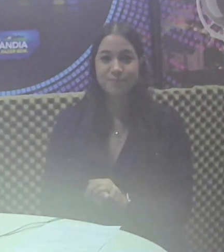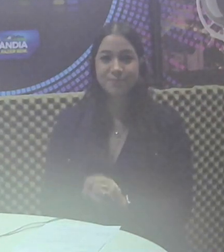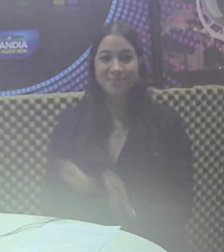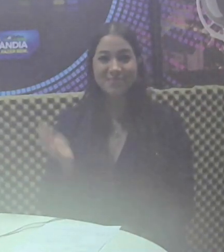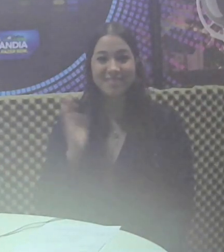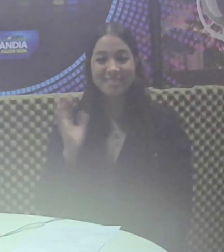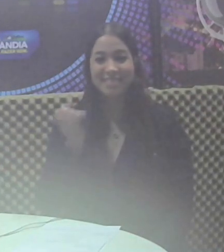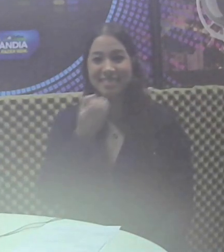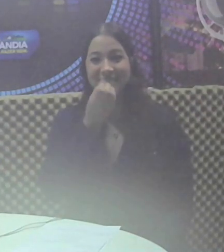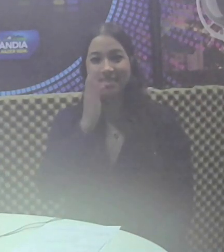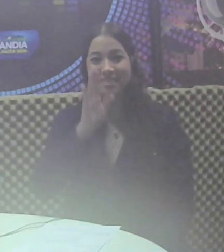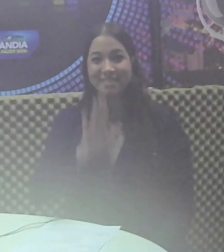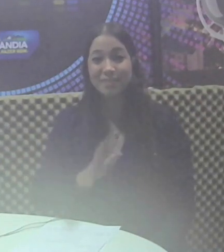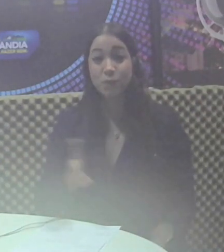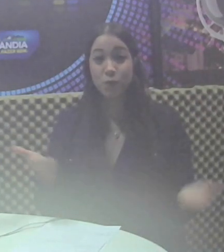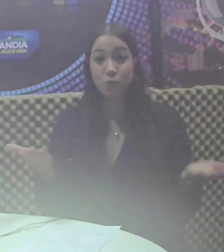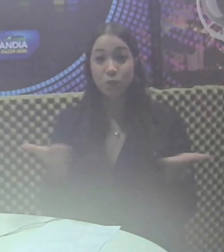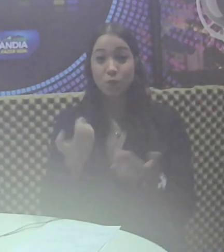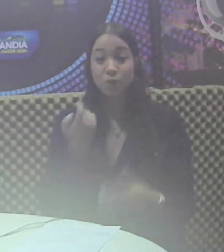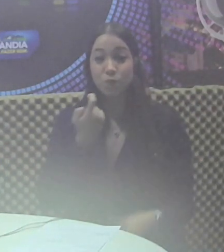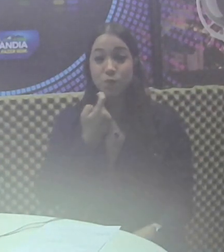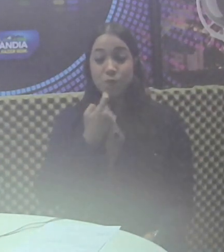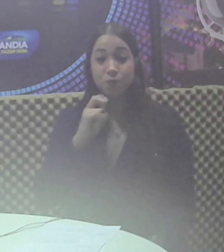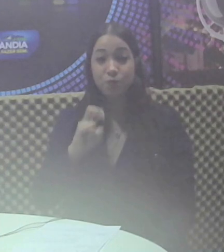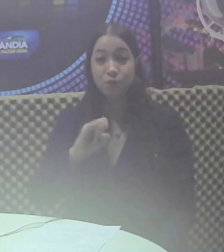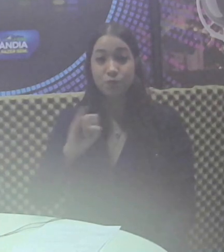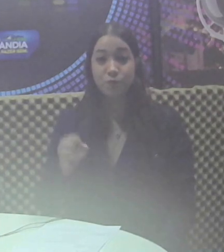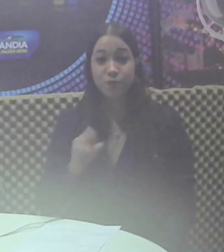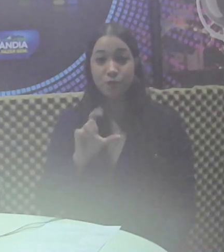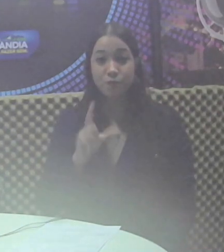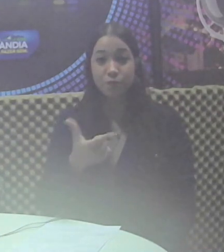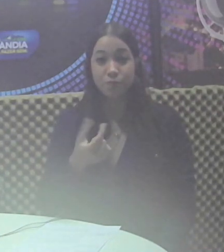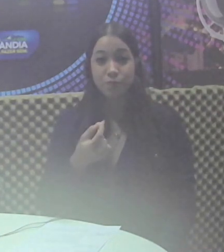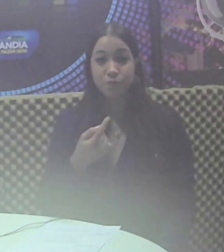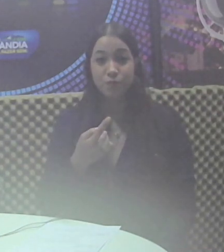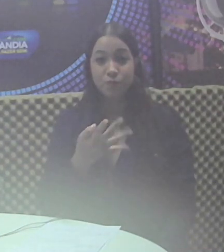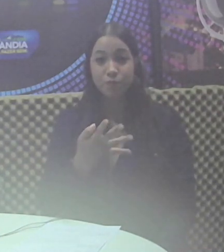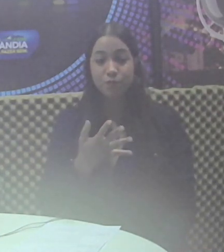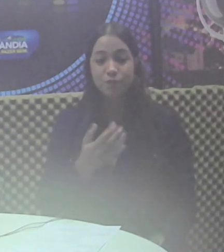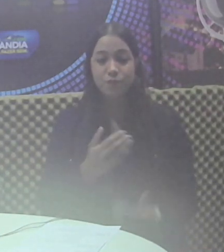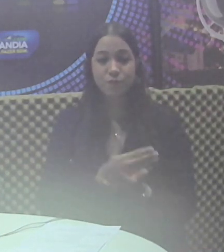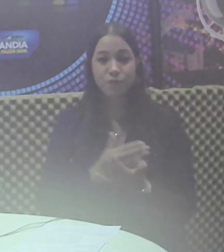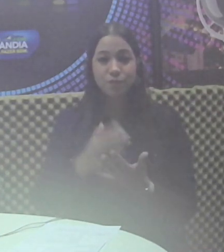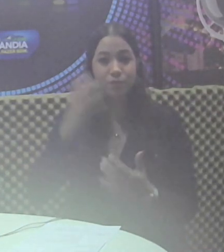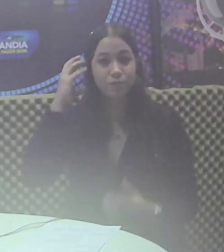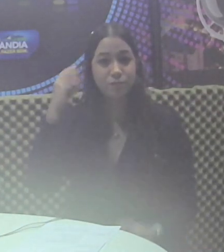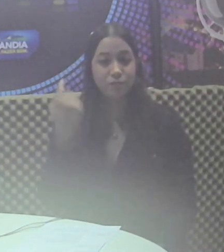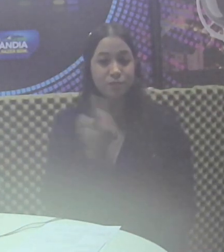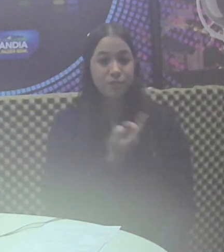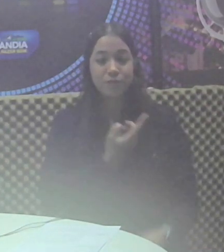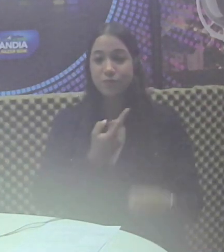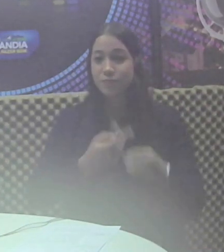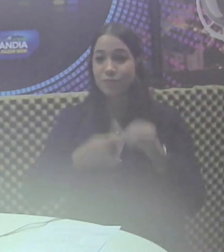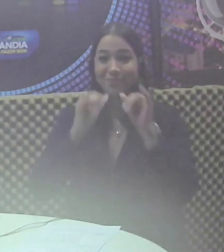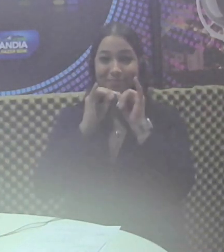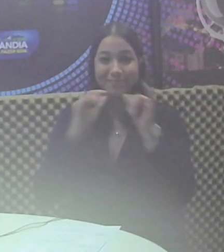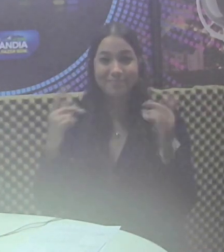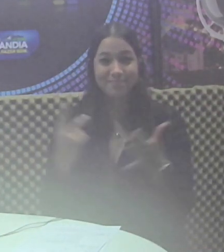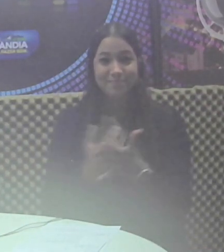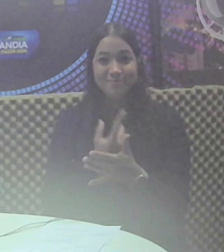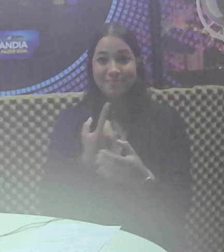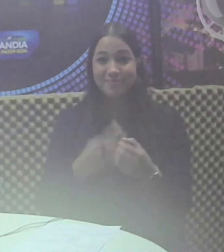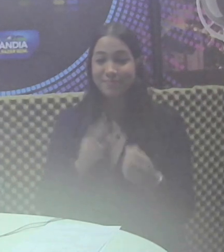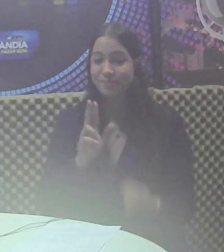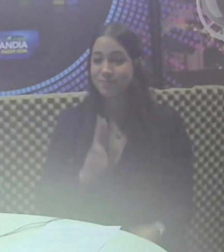Olá, boa tarde. Hoje é sexta-feira, dia 5 de julho de 2024. Está no ar a Rádio Nossa Cidade com um boletim de notícias sobre o que de